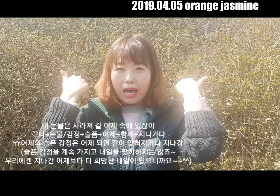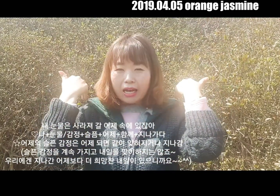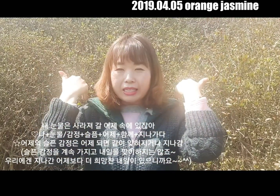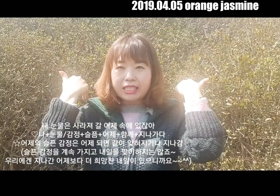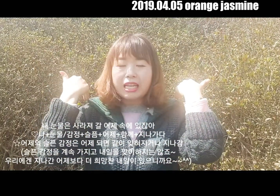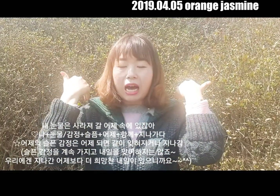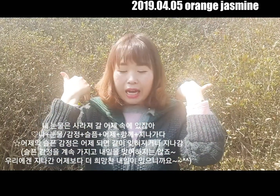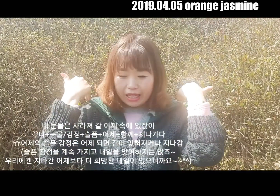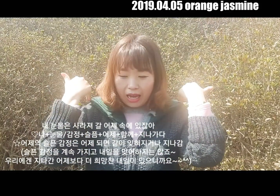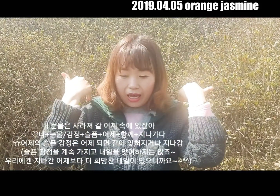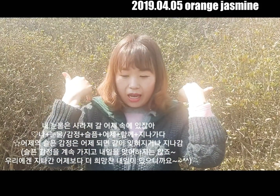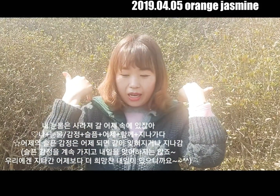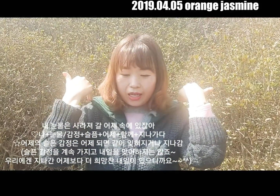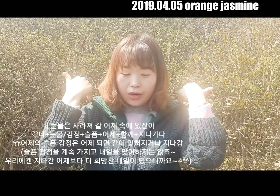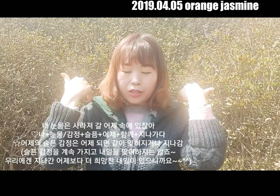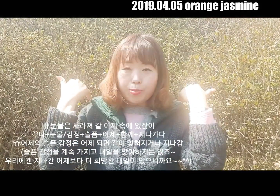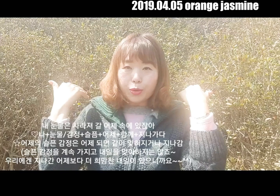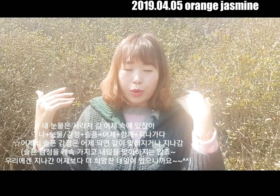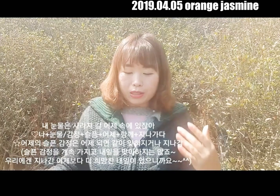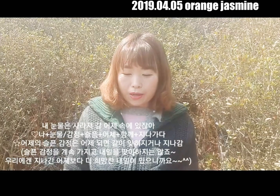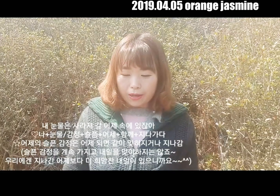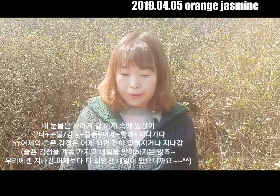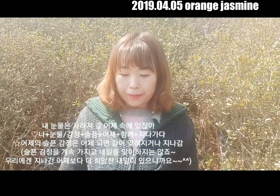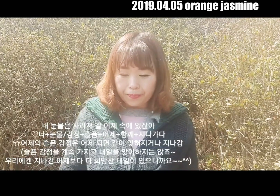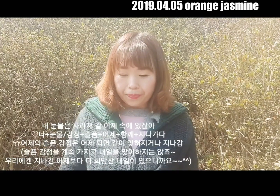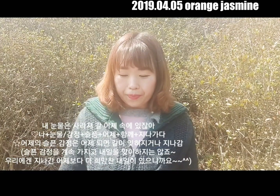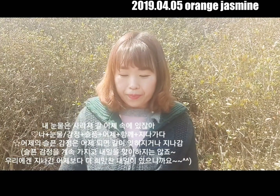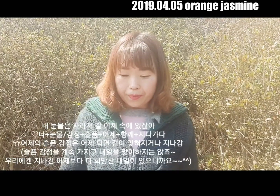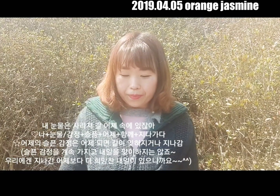사라지다, 지나가다, 이런 의미로 했어요.